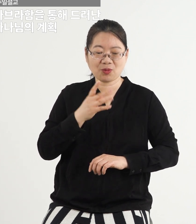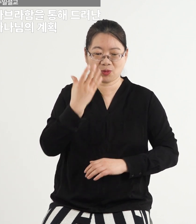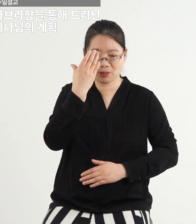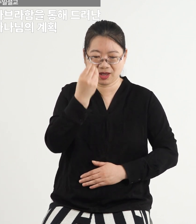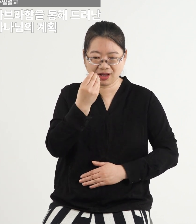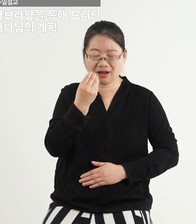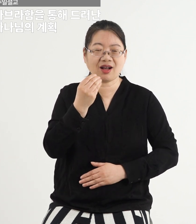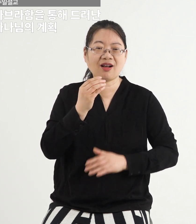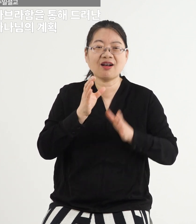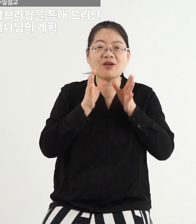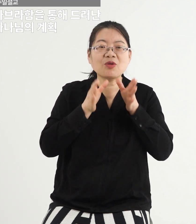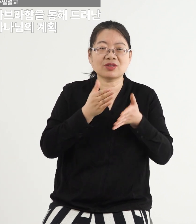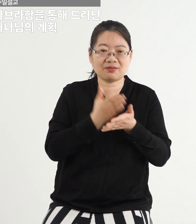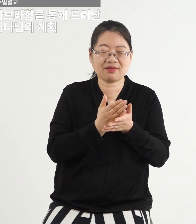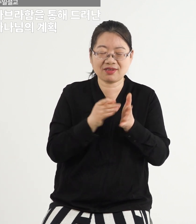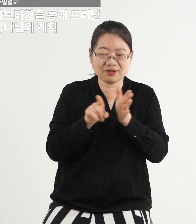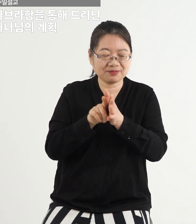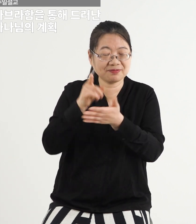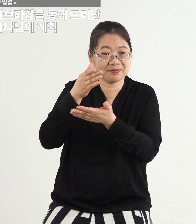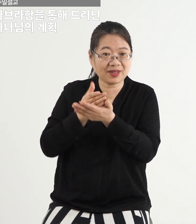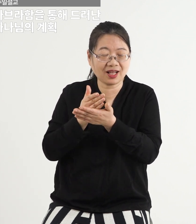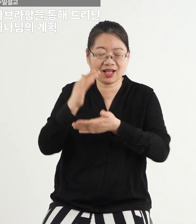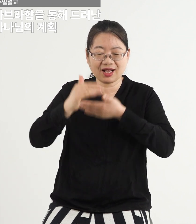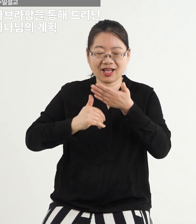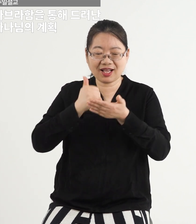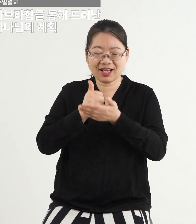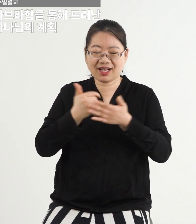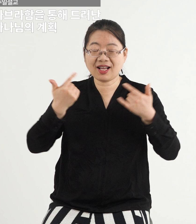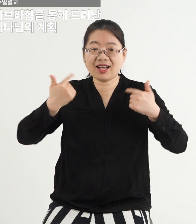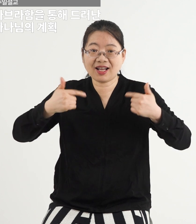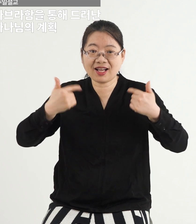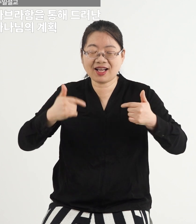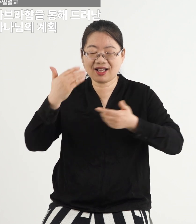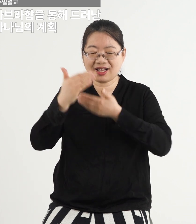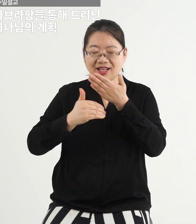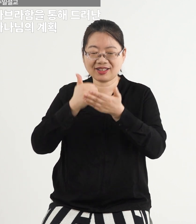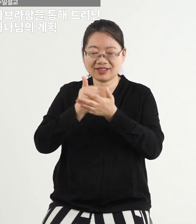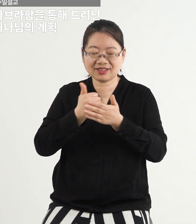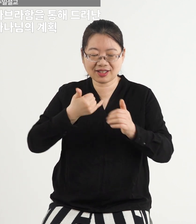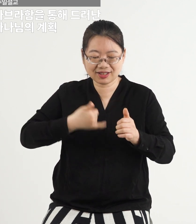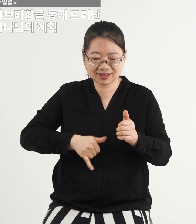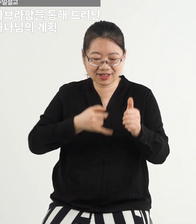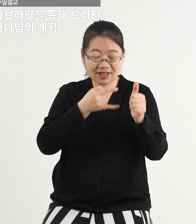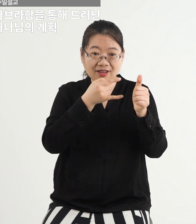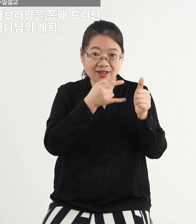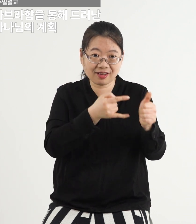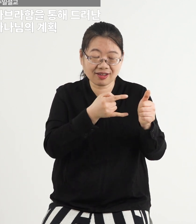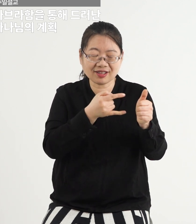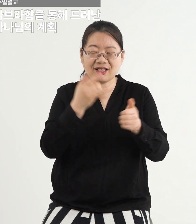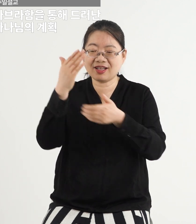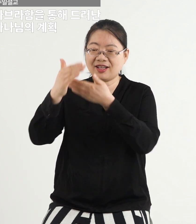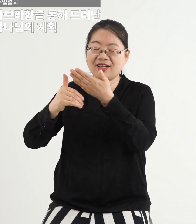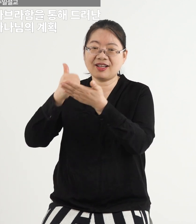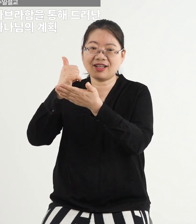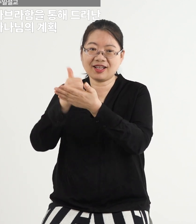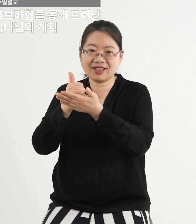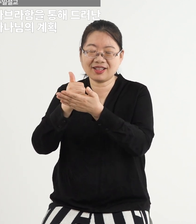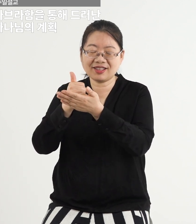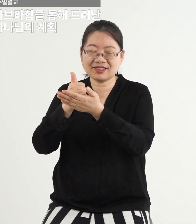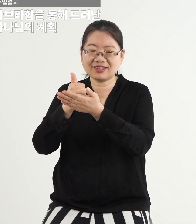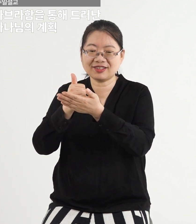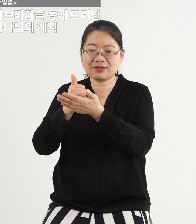속지 마세요. 믿지 마세요. 하나님은 항상 하나님의 자녀들에게 그분의